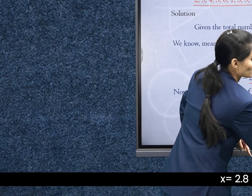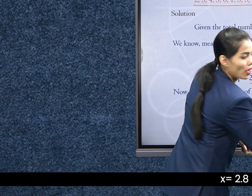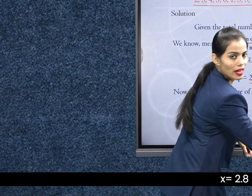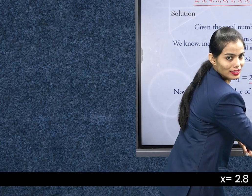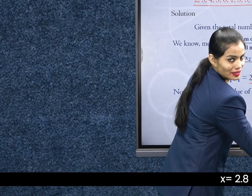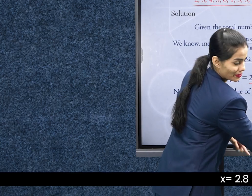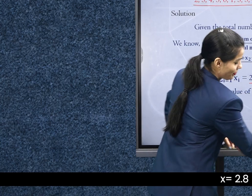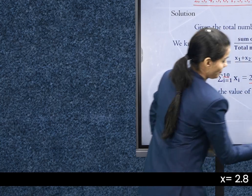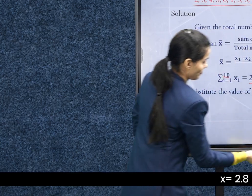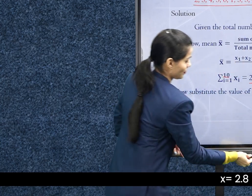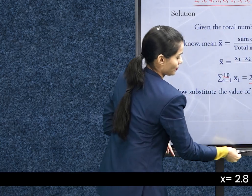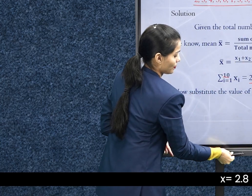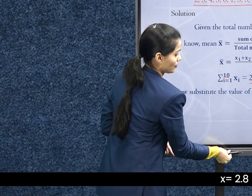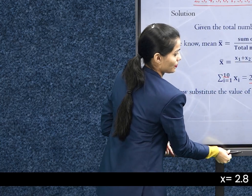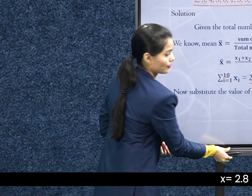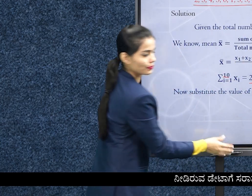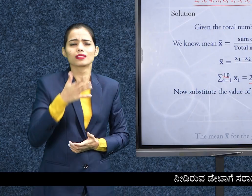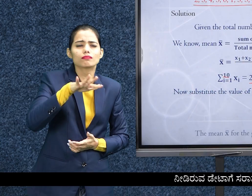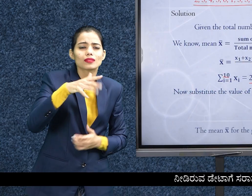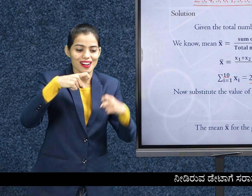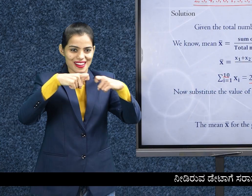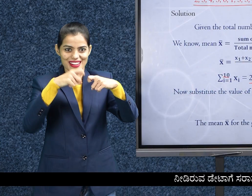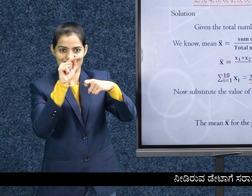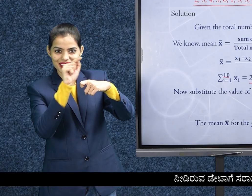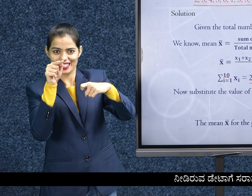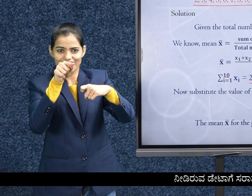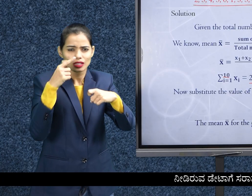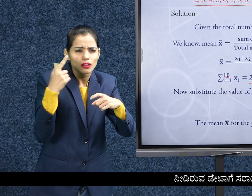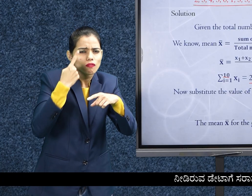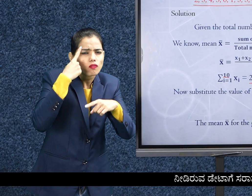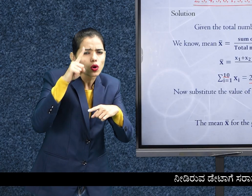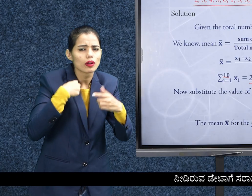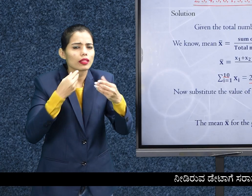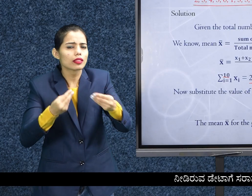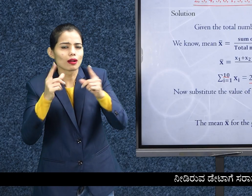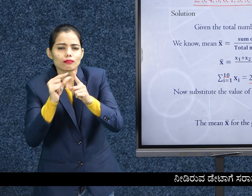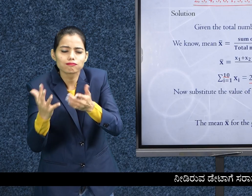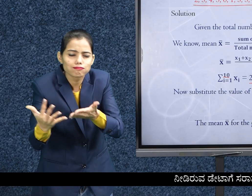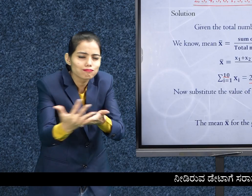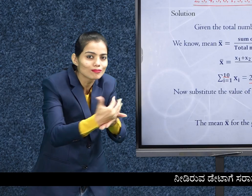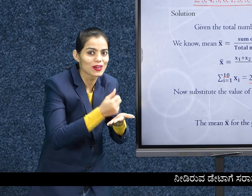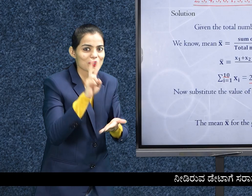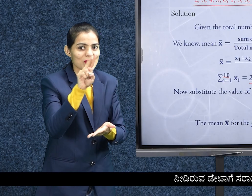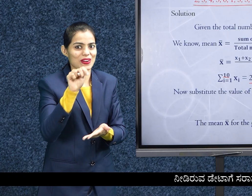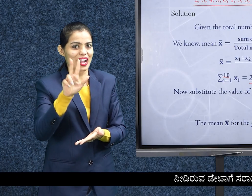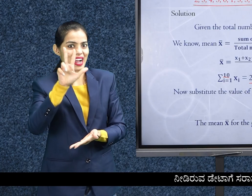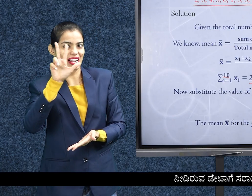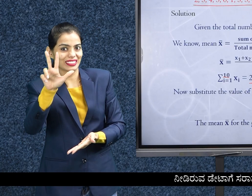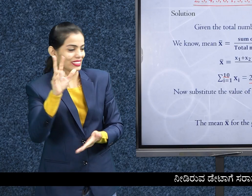x is equal to 2.8. ನೀಡಿರುವ ಡೇಟಾಗೆ ಸರಾಸರಿ x is equal to 2.8.